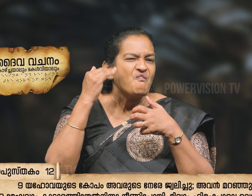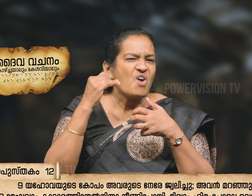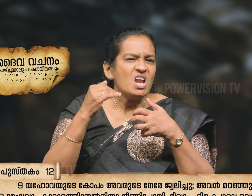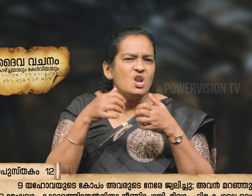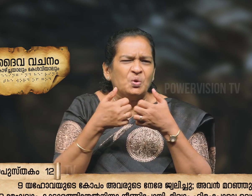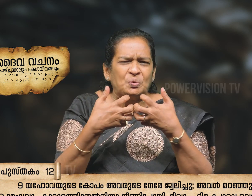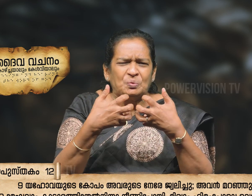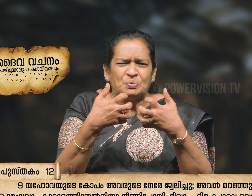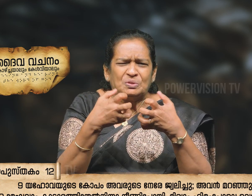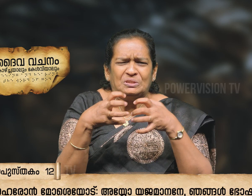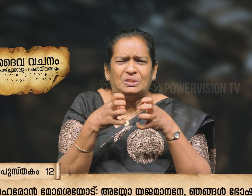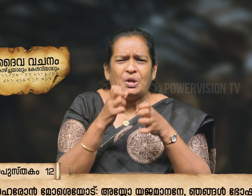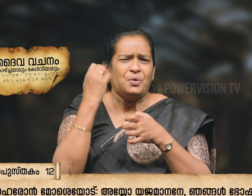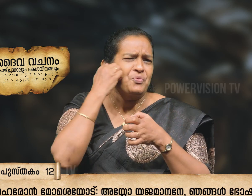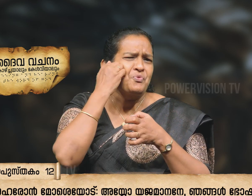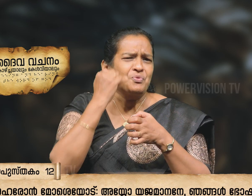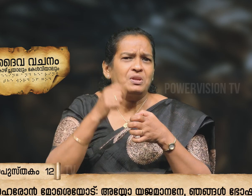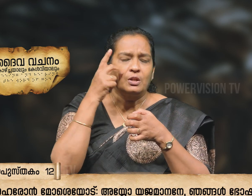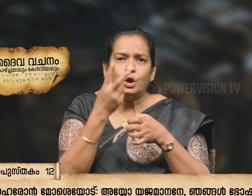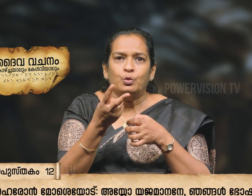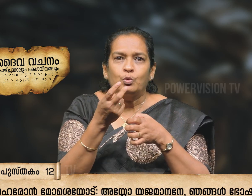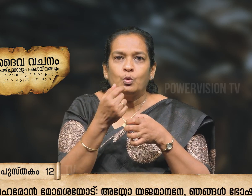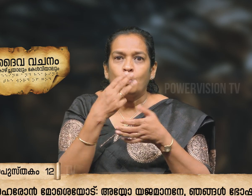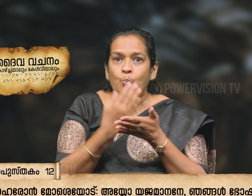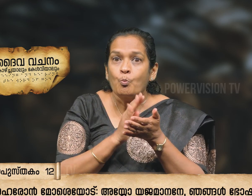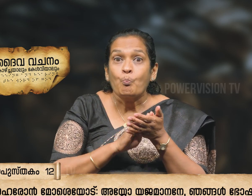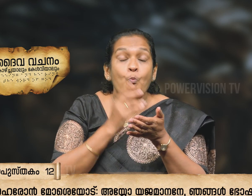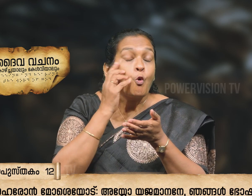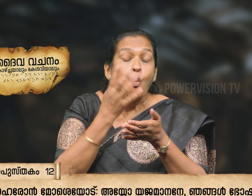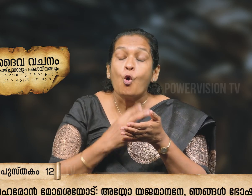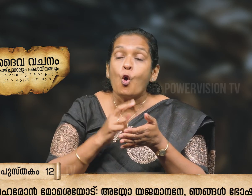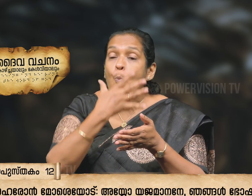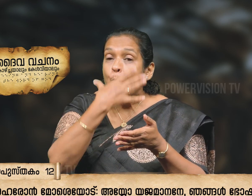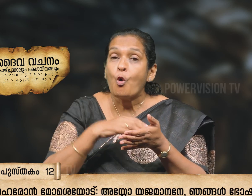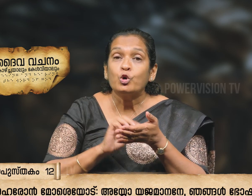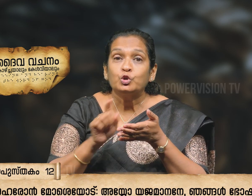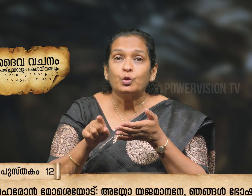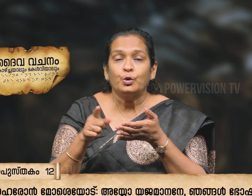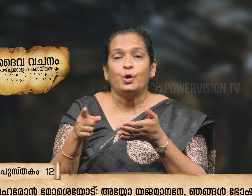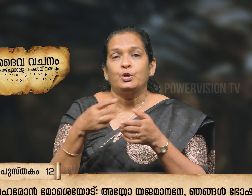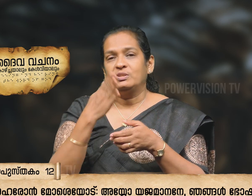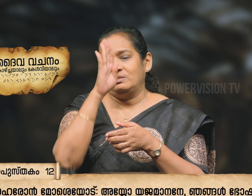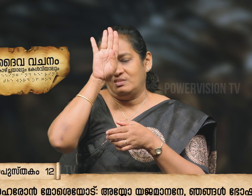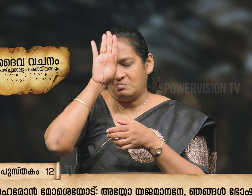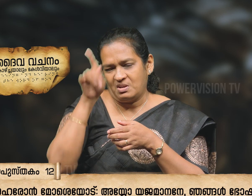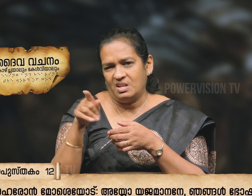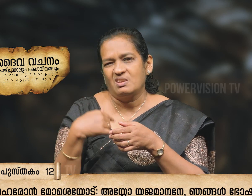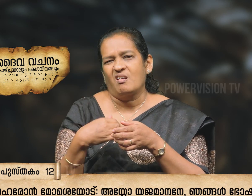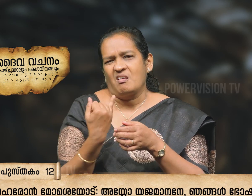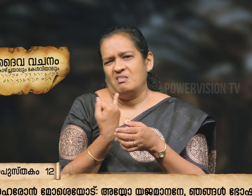കണ്ടു. അഹരോൻ മോശയോട്, അയ്യോ യജമാനനെ, ഞങ്ങൾ ഭോഷത്തമായി ചെയ്തു പോയ ഈ